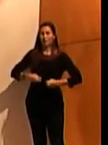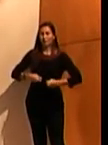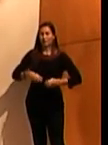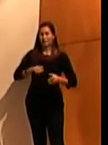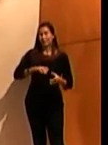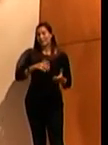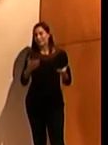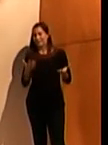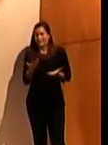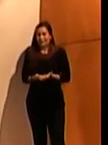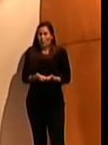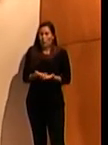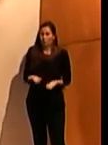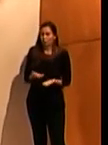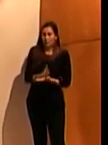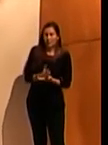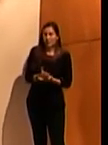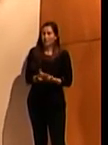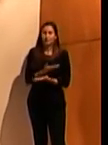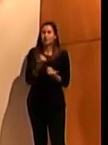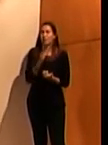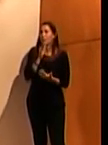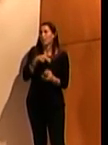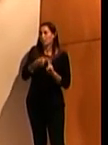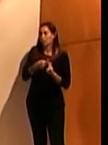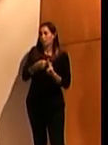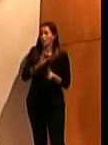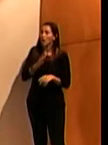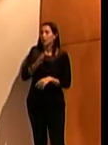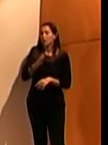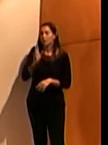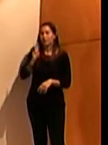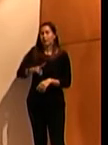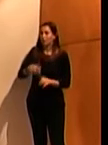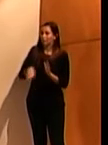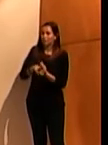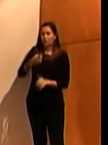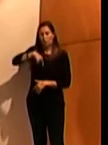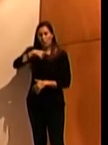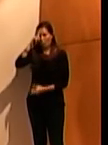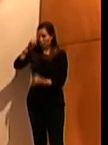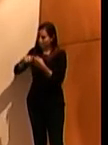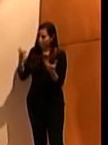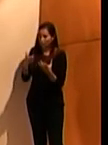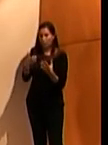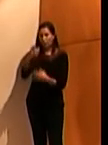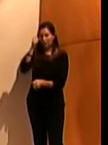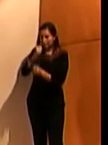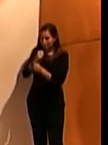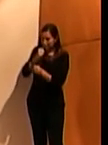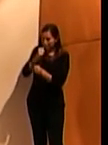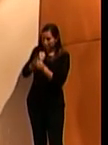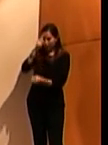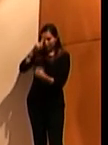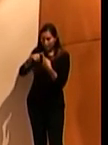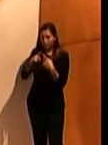aujourd'hui on n'a pas forcément la réponse. Sachant que nous, notre objectif premier, c'est vraiment d'être sur la co-construction, la